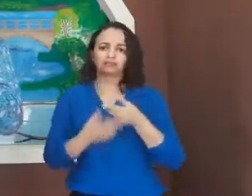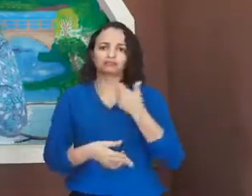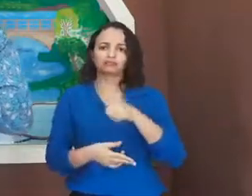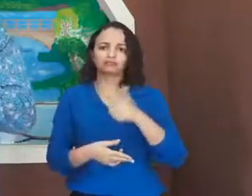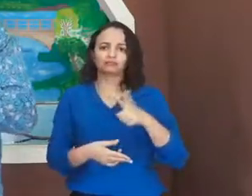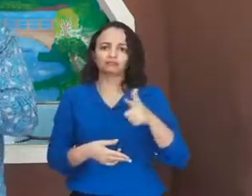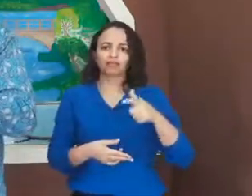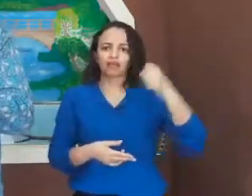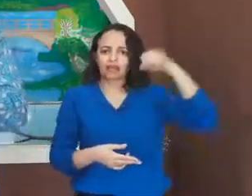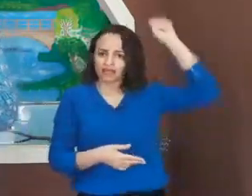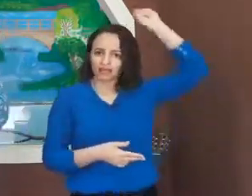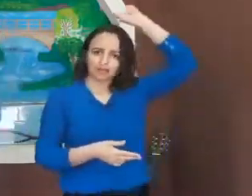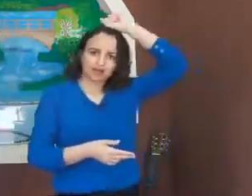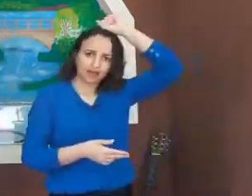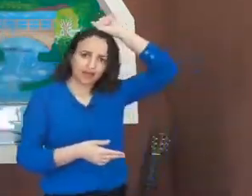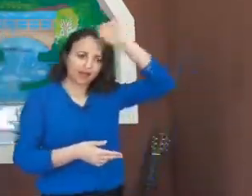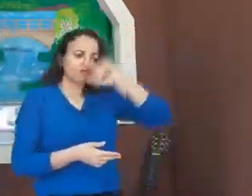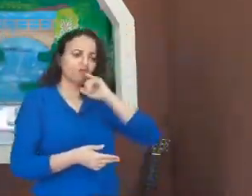Eles tentaram encaixar.